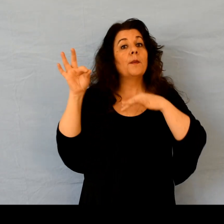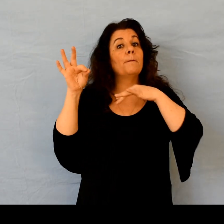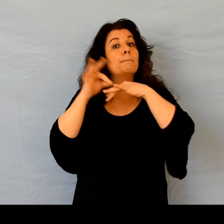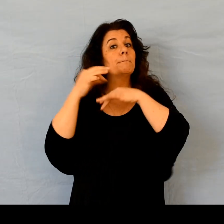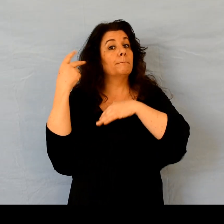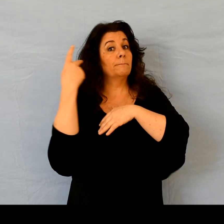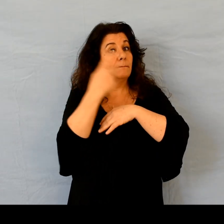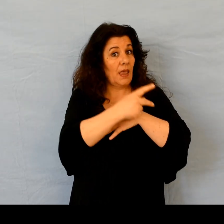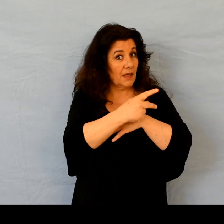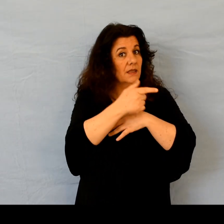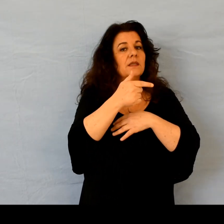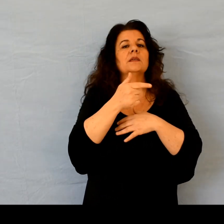en mangea.